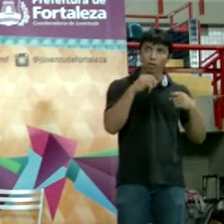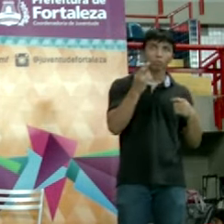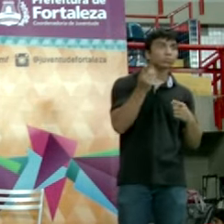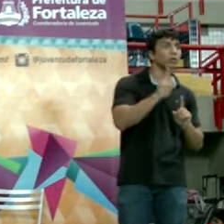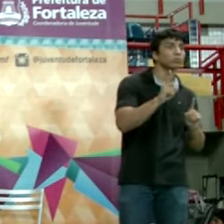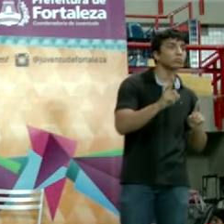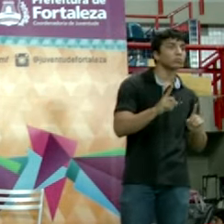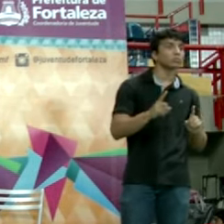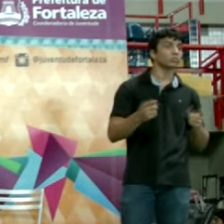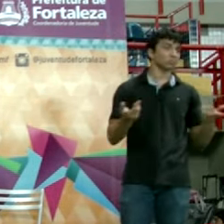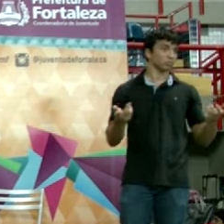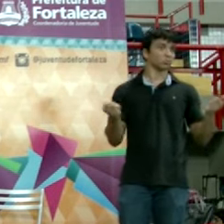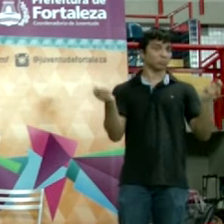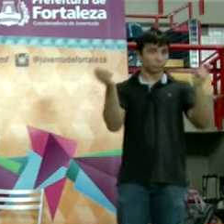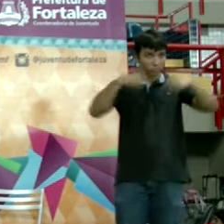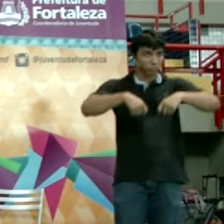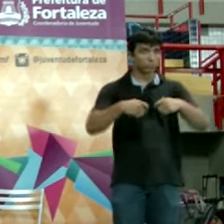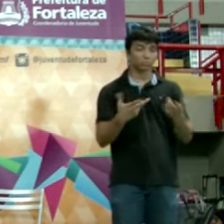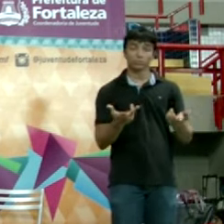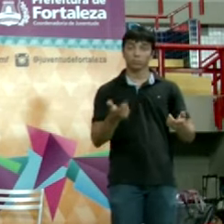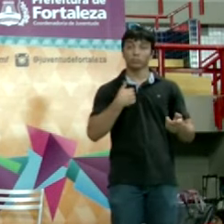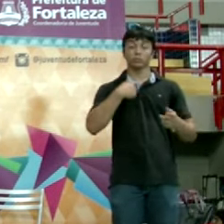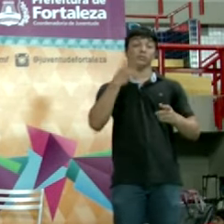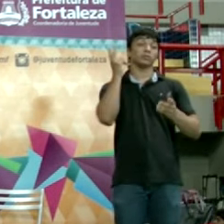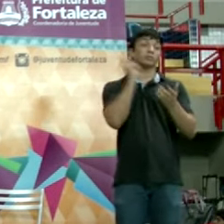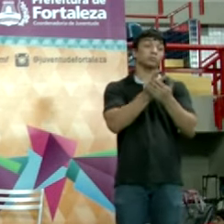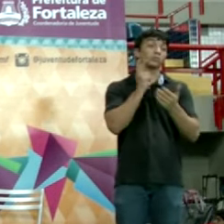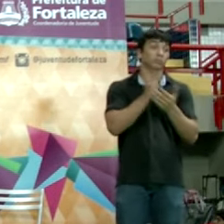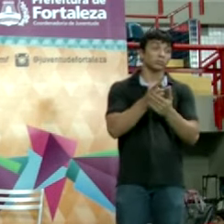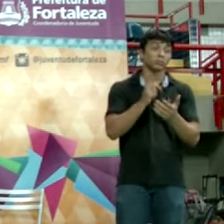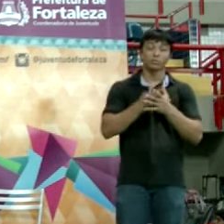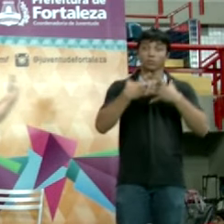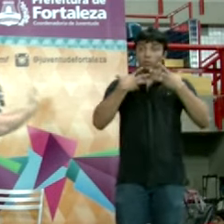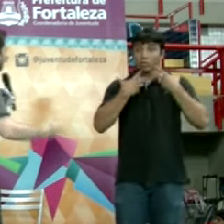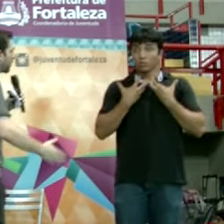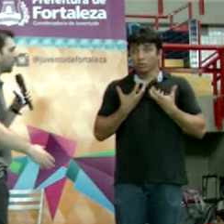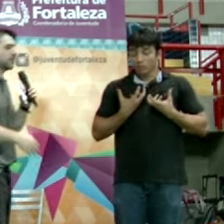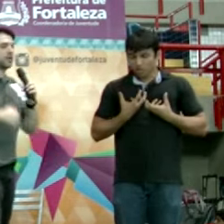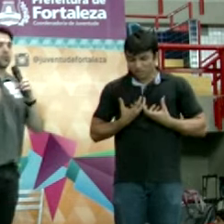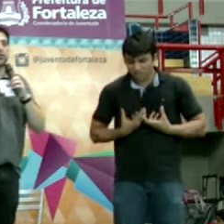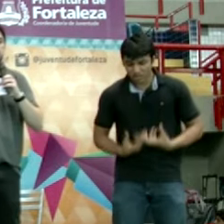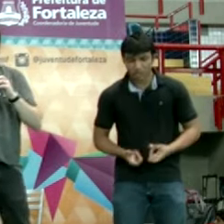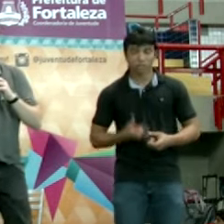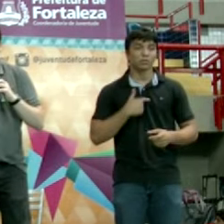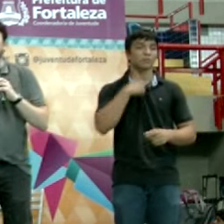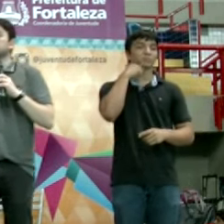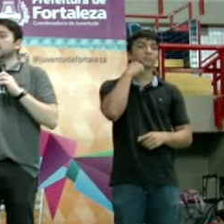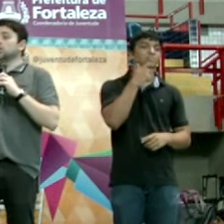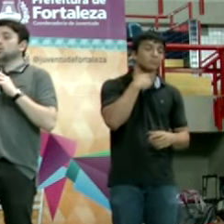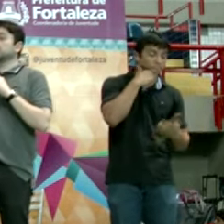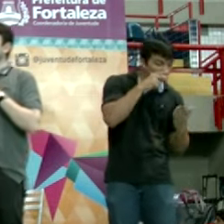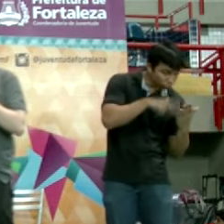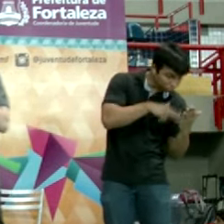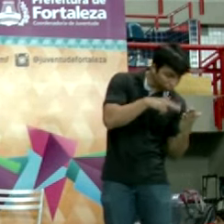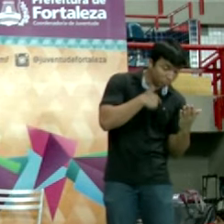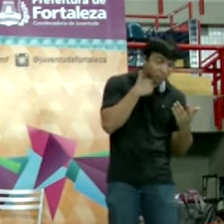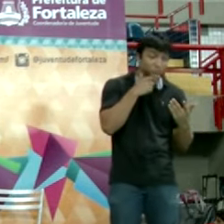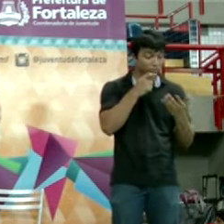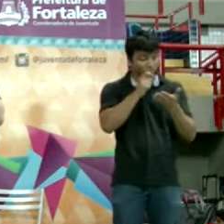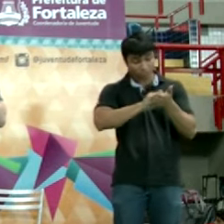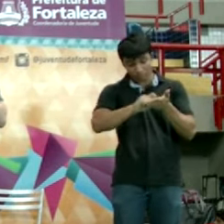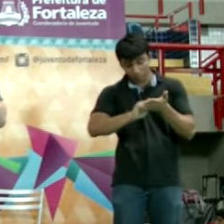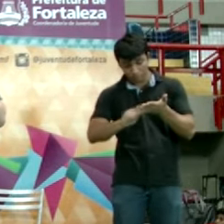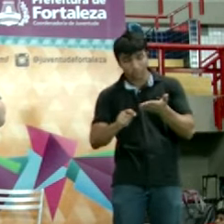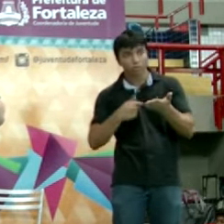É possível. Agora, toda vida que eu me cansava, que eu não conseguia mais fazer alguma coisa, que eu não conseguia ler, que eu não conseguia escrever,